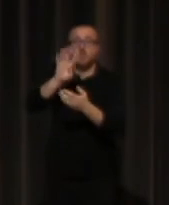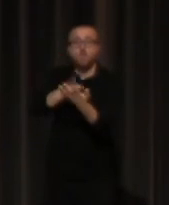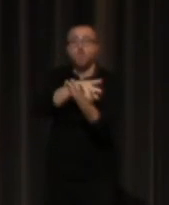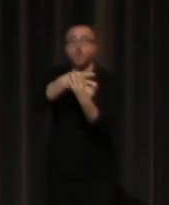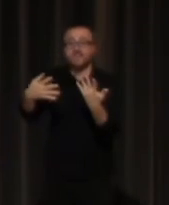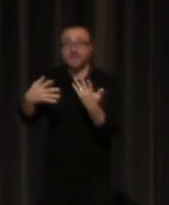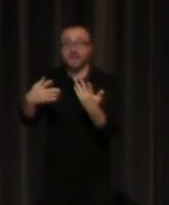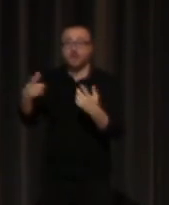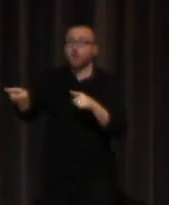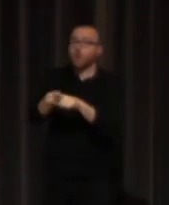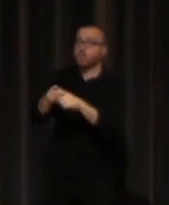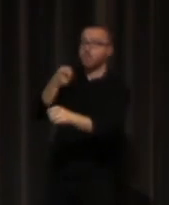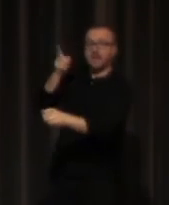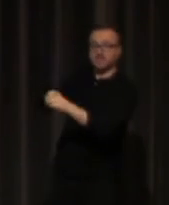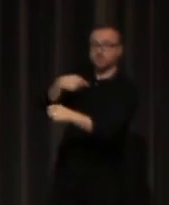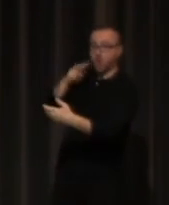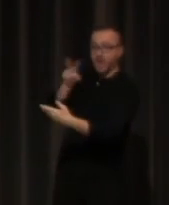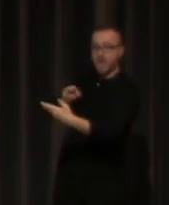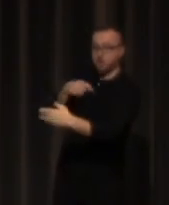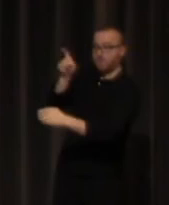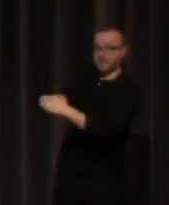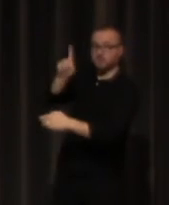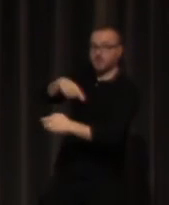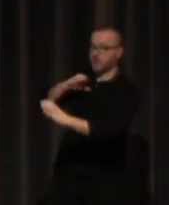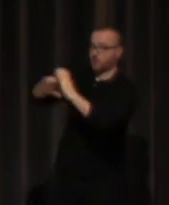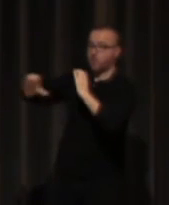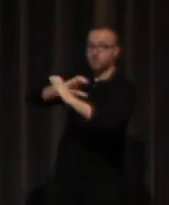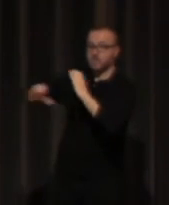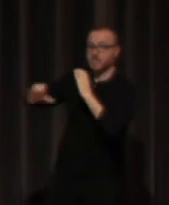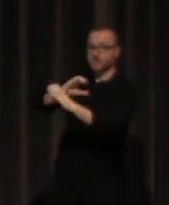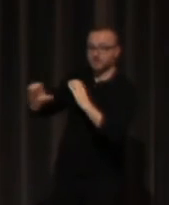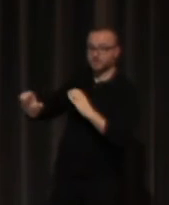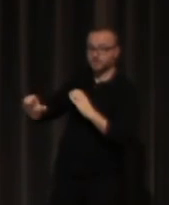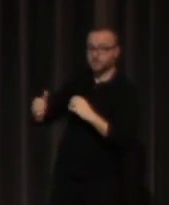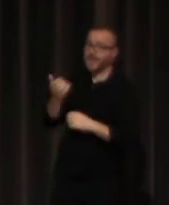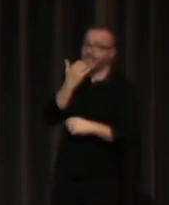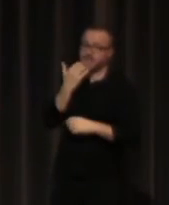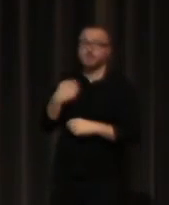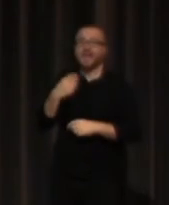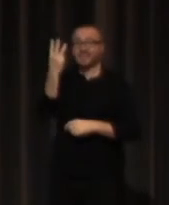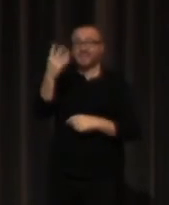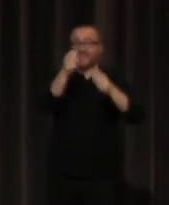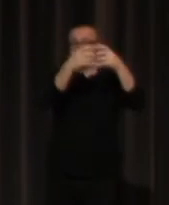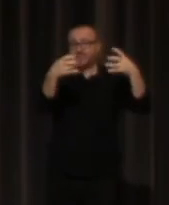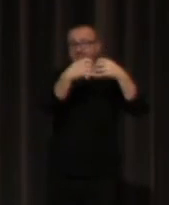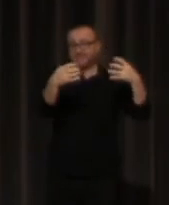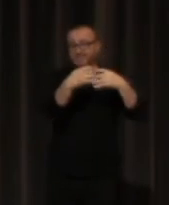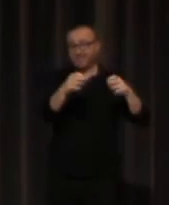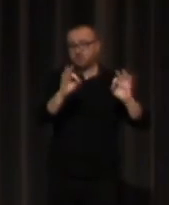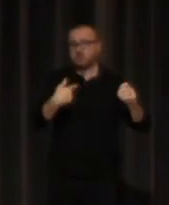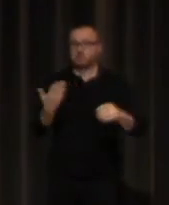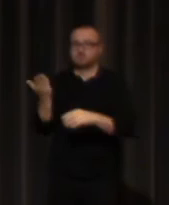tu. Us llegeixo només tres versos d'un poeta eslové, Srećko